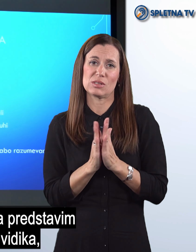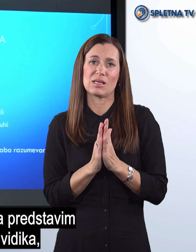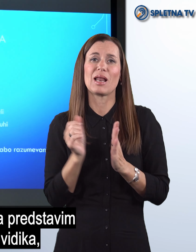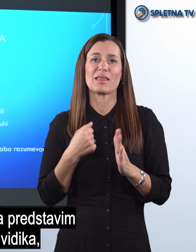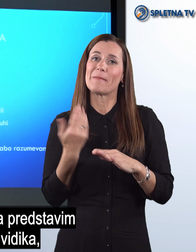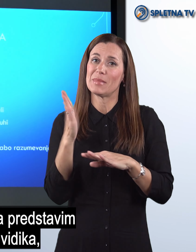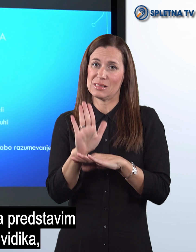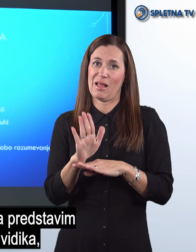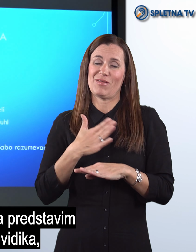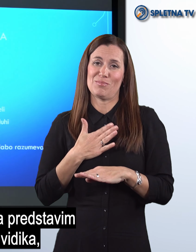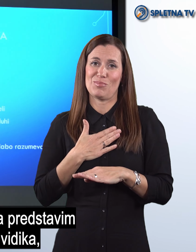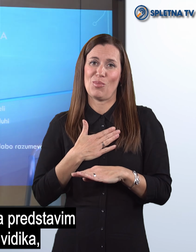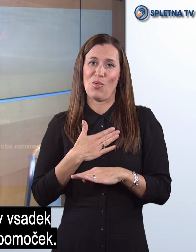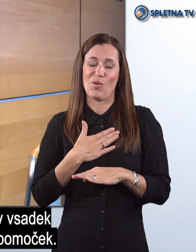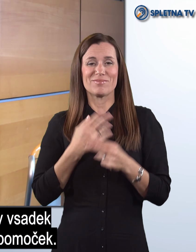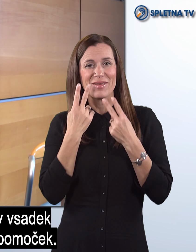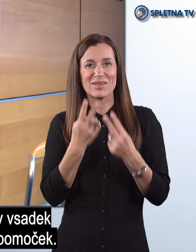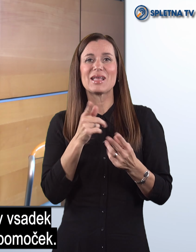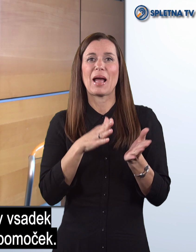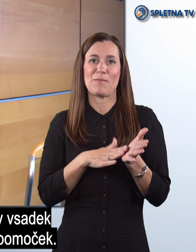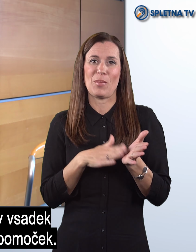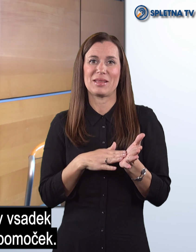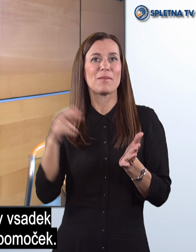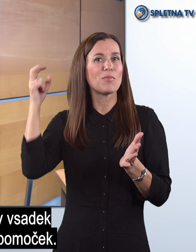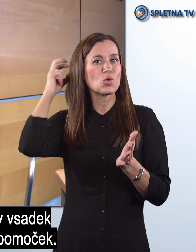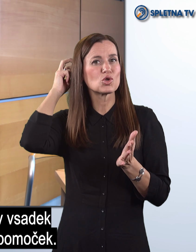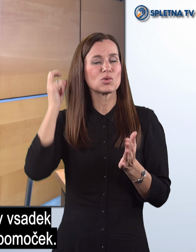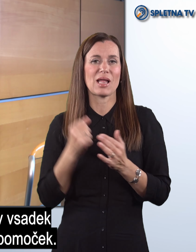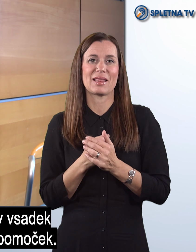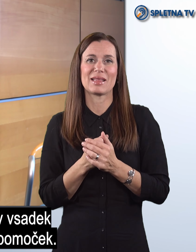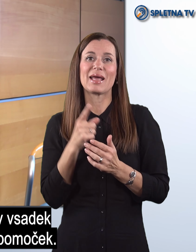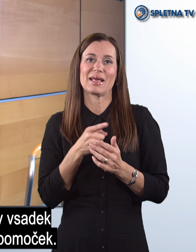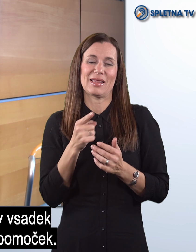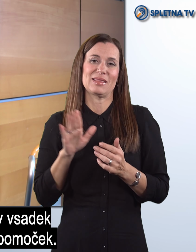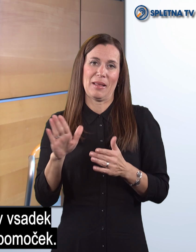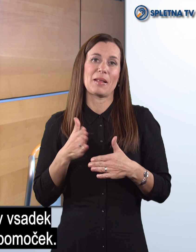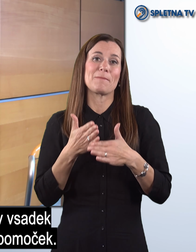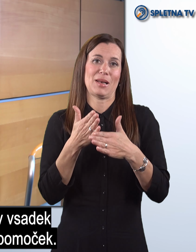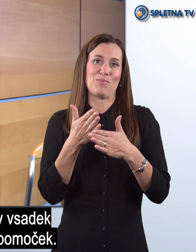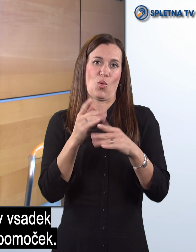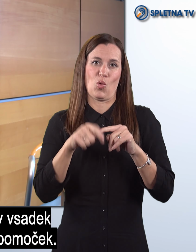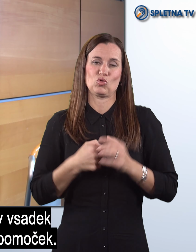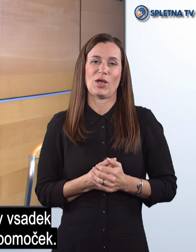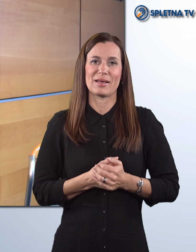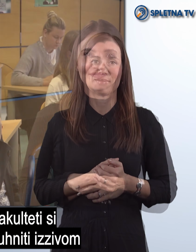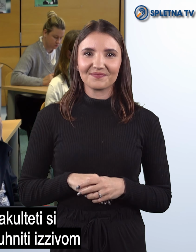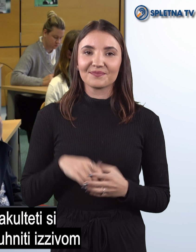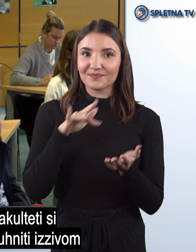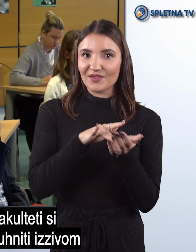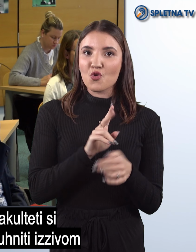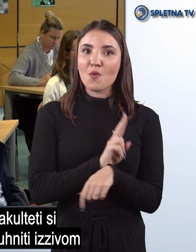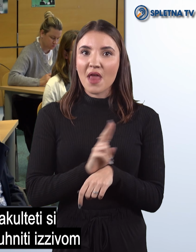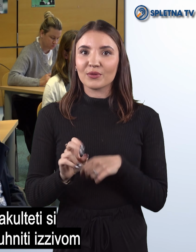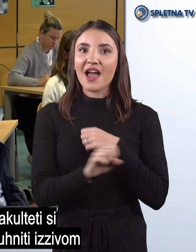da predstavim iz našega vidika, kaj je to polžev vsadek in ta njen pripomoček.